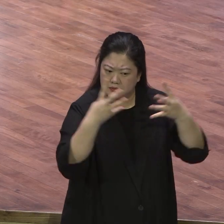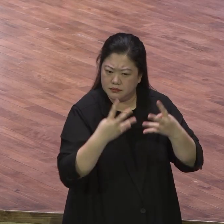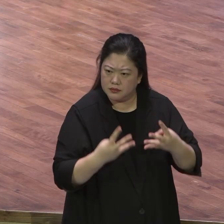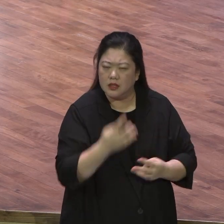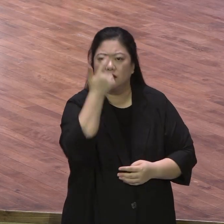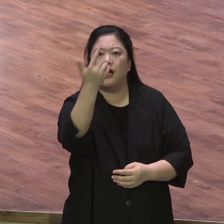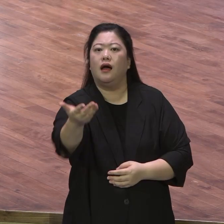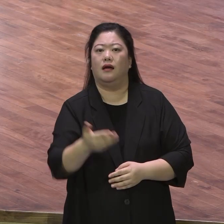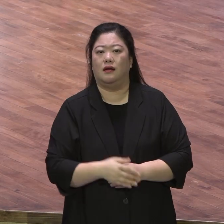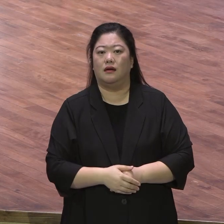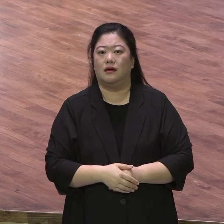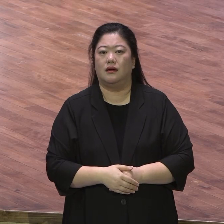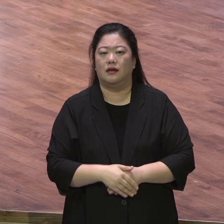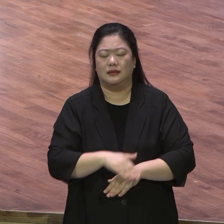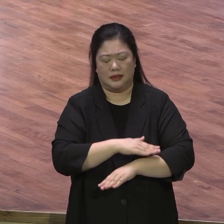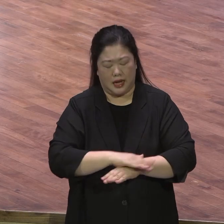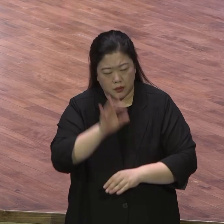대패하지요.